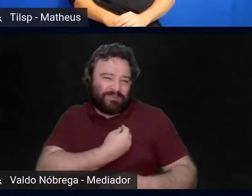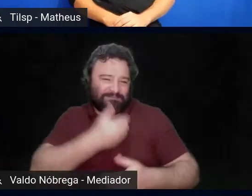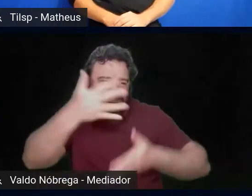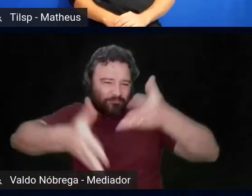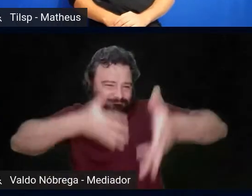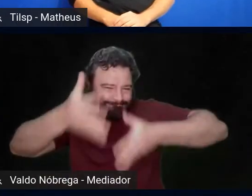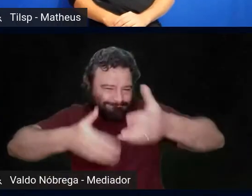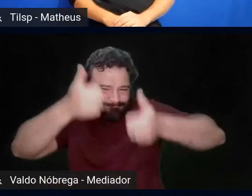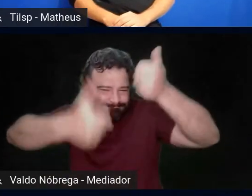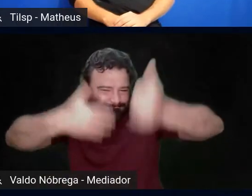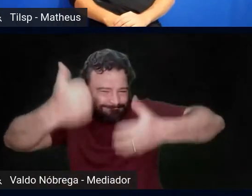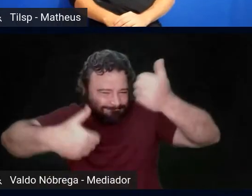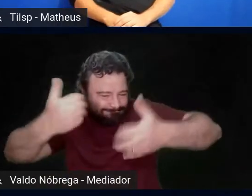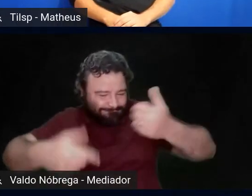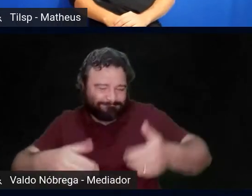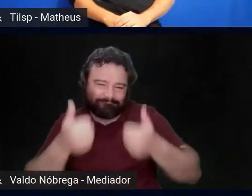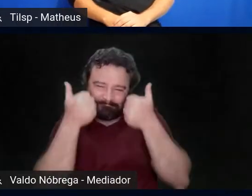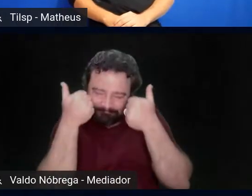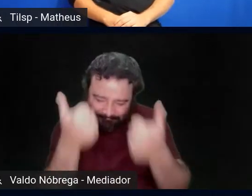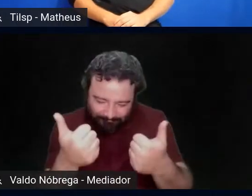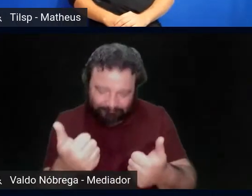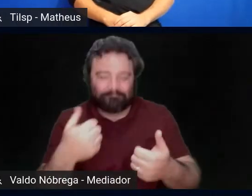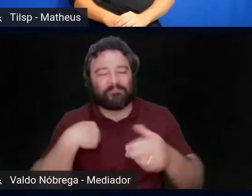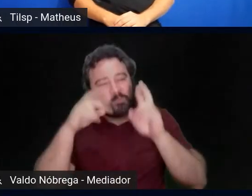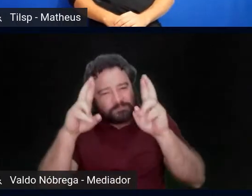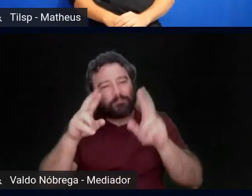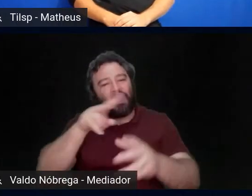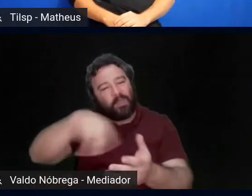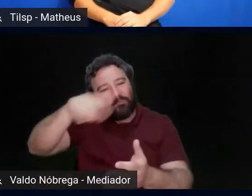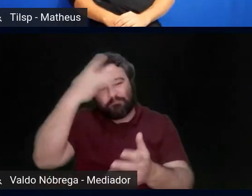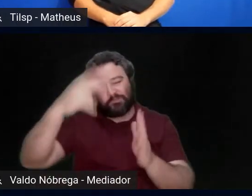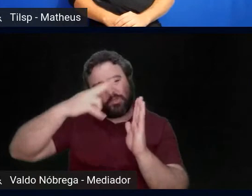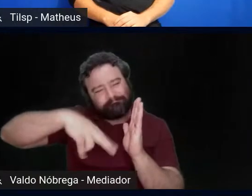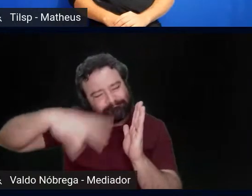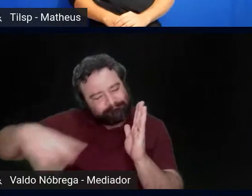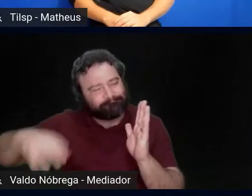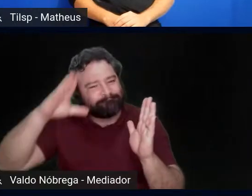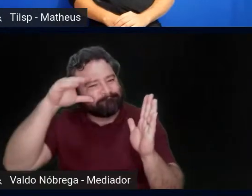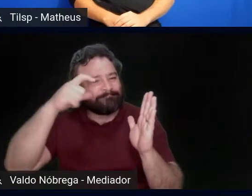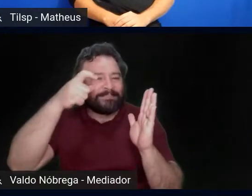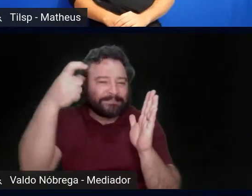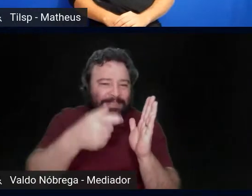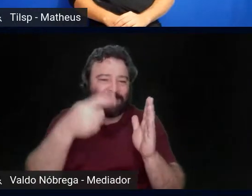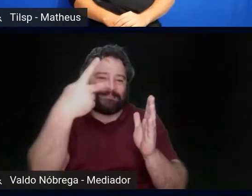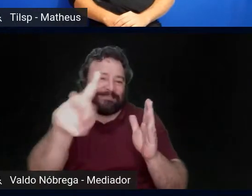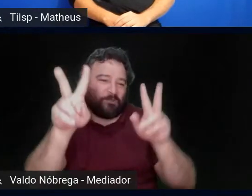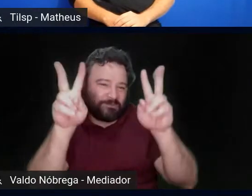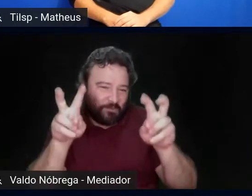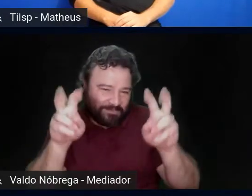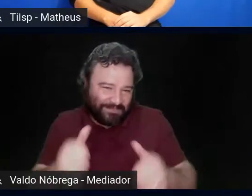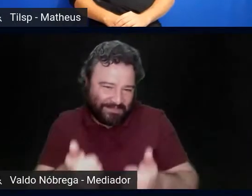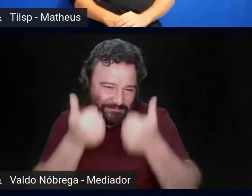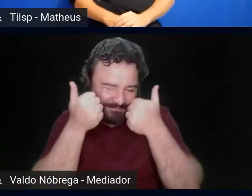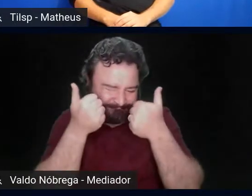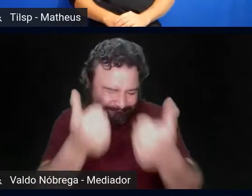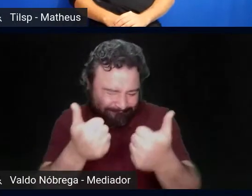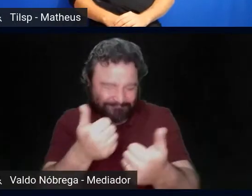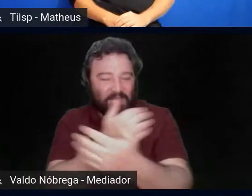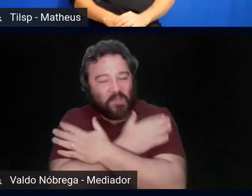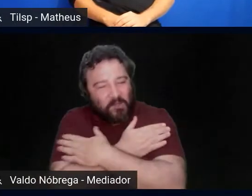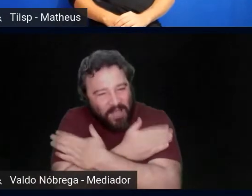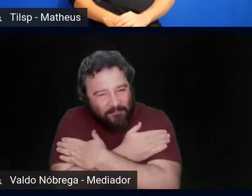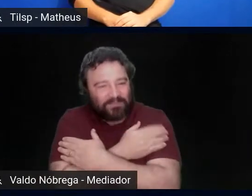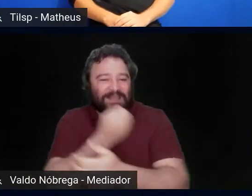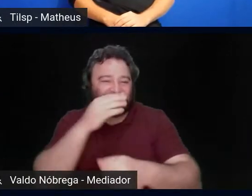Agradeço muitíssimo eh você ter trago a sua experiência, então torço para que as pessoas possam eh